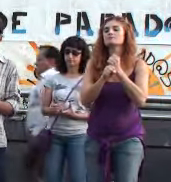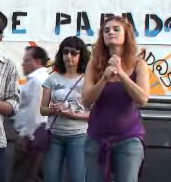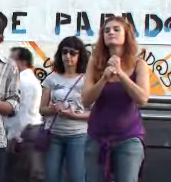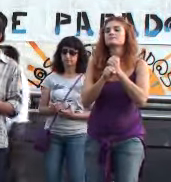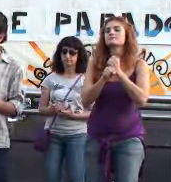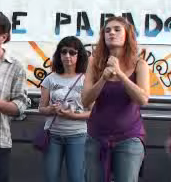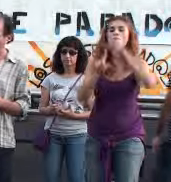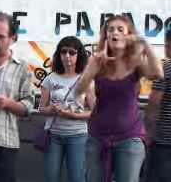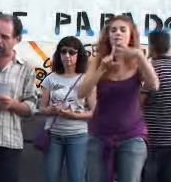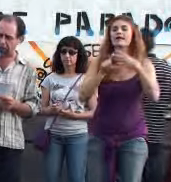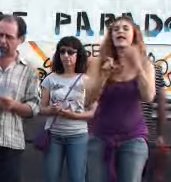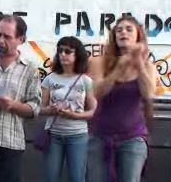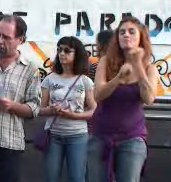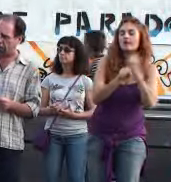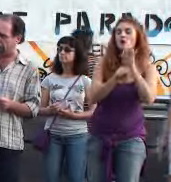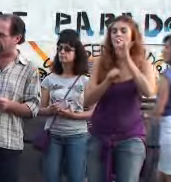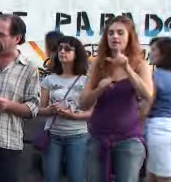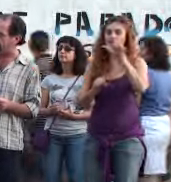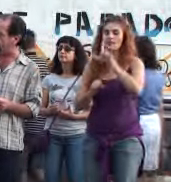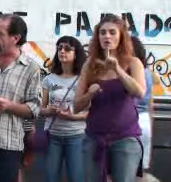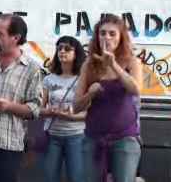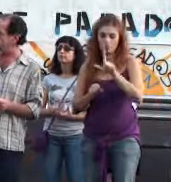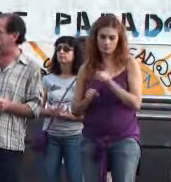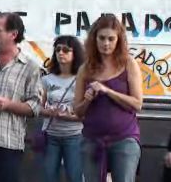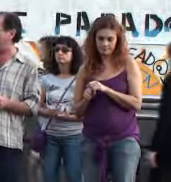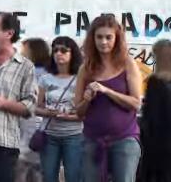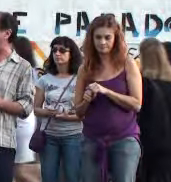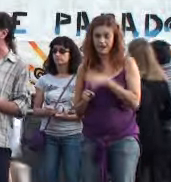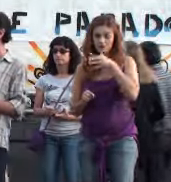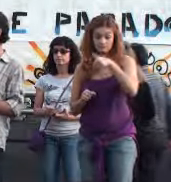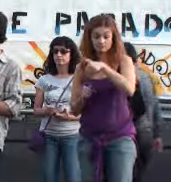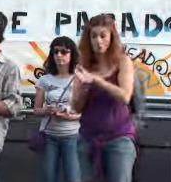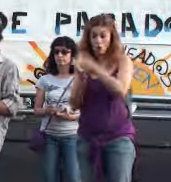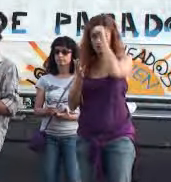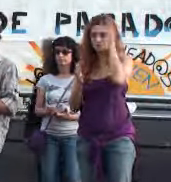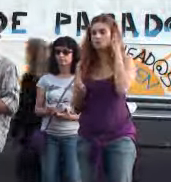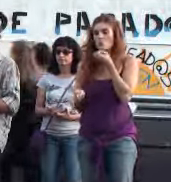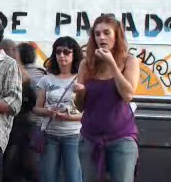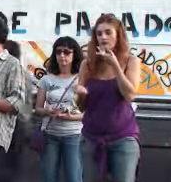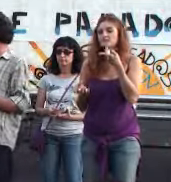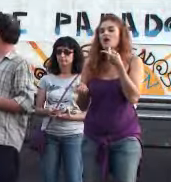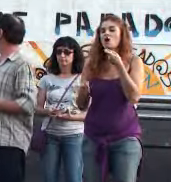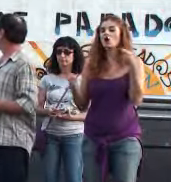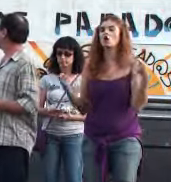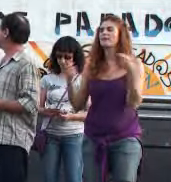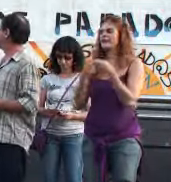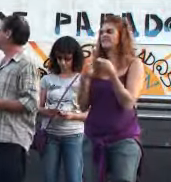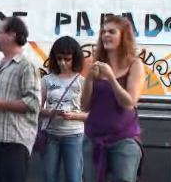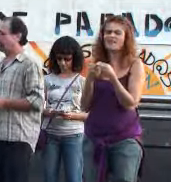empleo15dejulio.blogspot.com. Ahora el compañero os hablará de la cooperativa de Sinergias, que es una cooperativa que ya está en fase de lanzamiento.